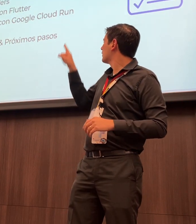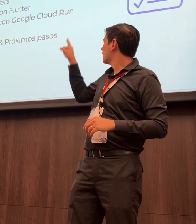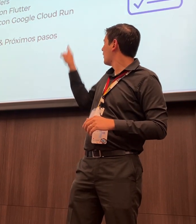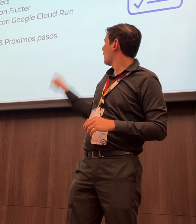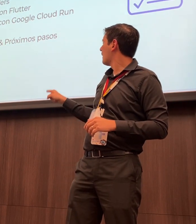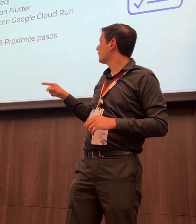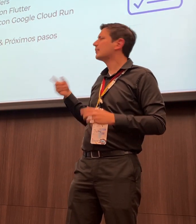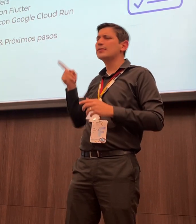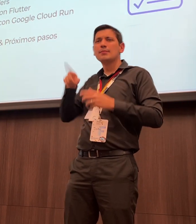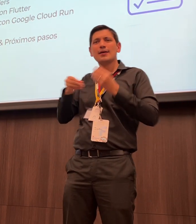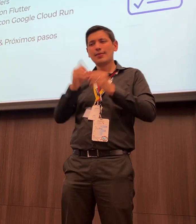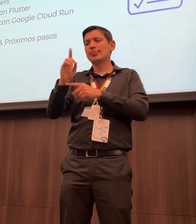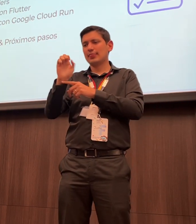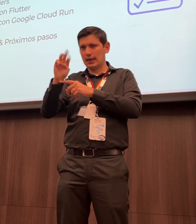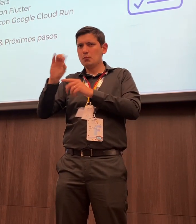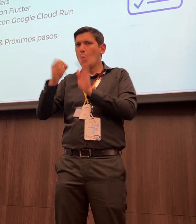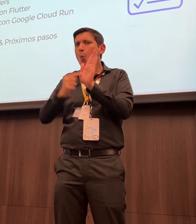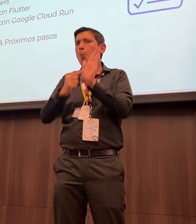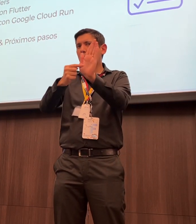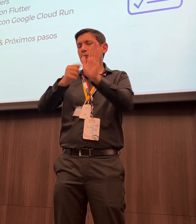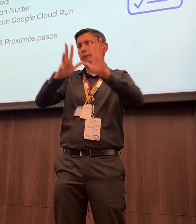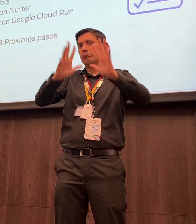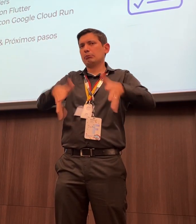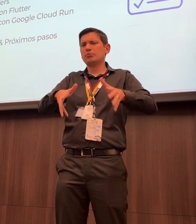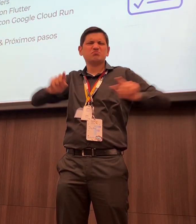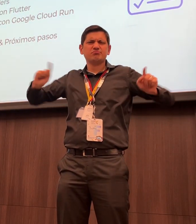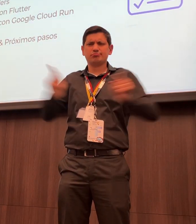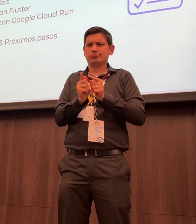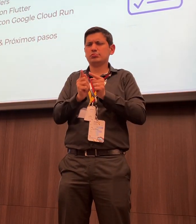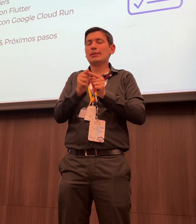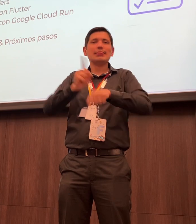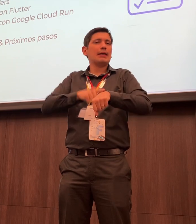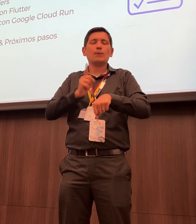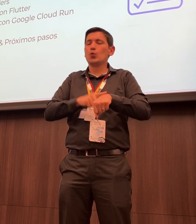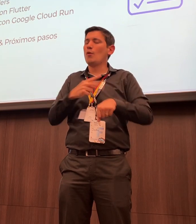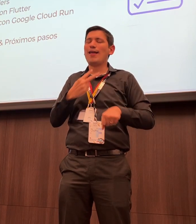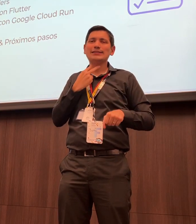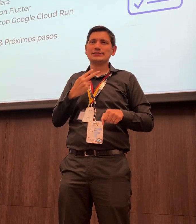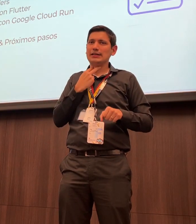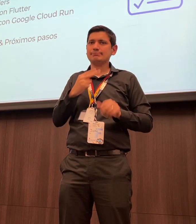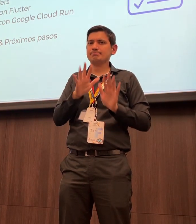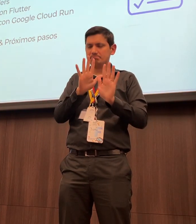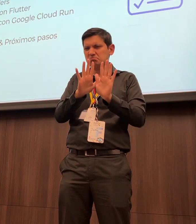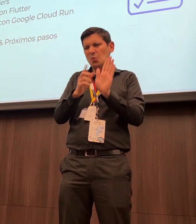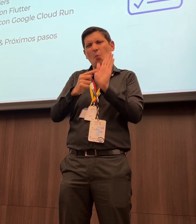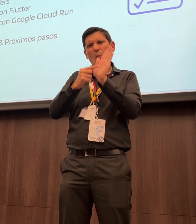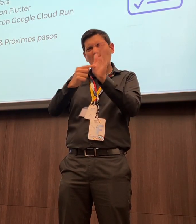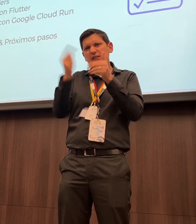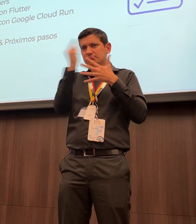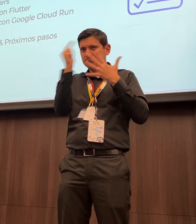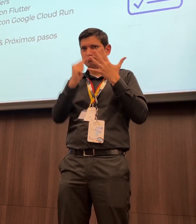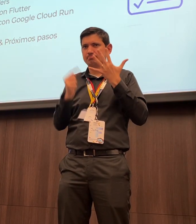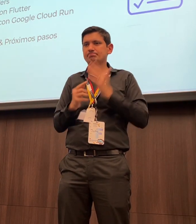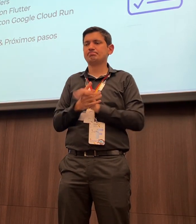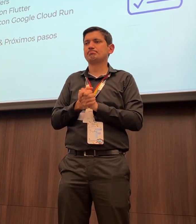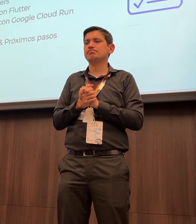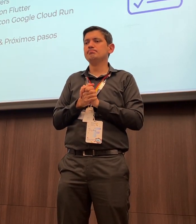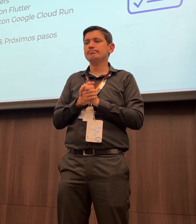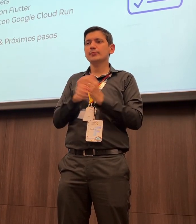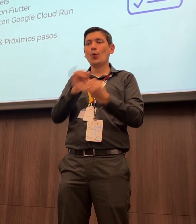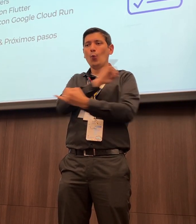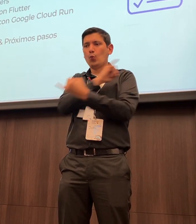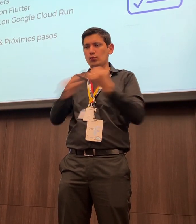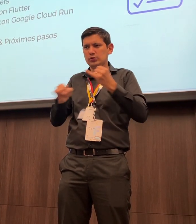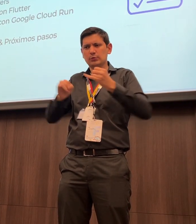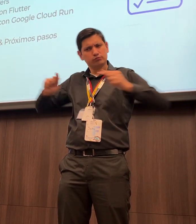hacer una demo muy corta porque no hay mucho tiempo, pero voy a mostrar algunas cosas en acción. Y bueno, por último,